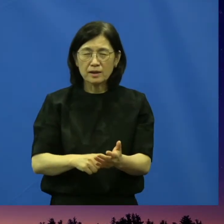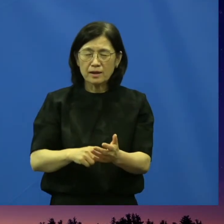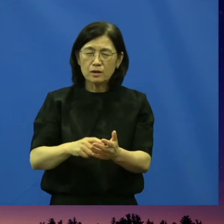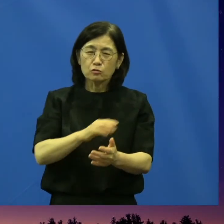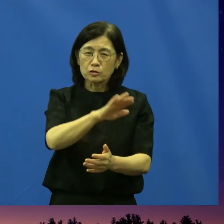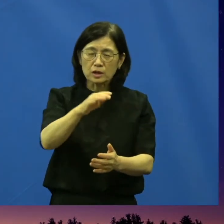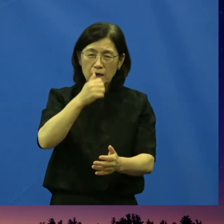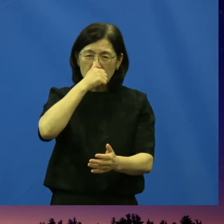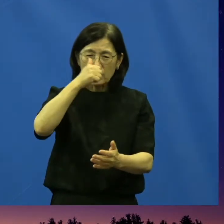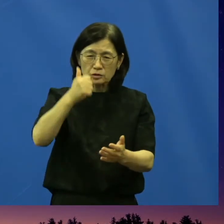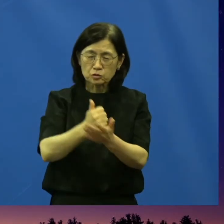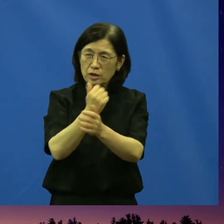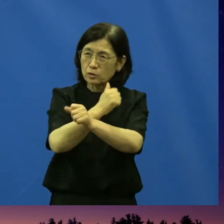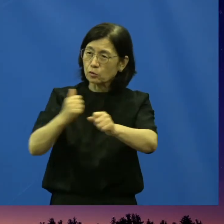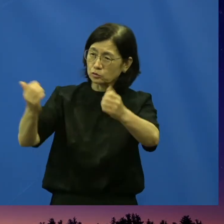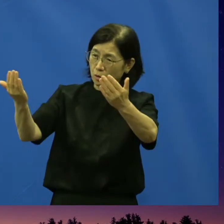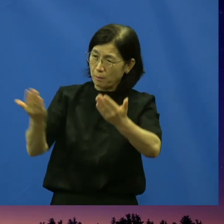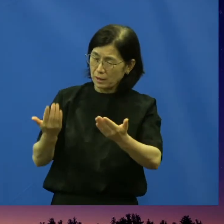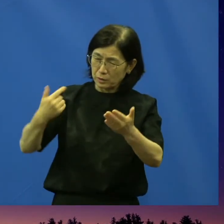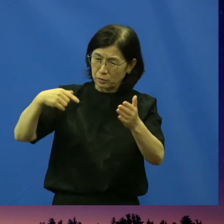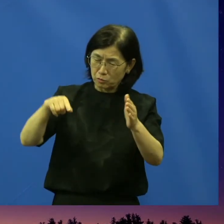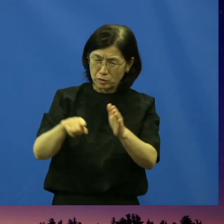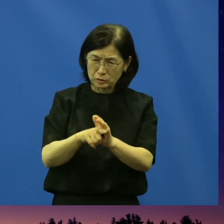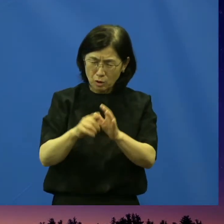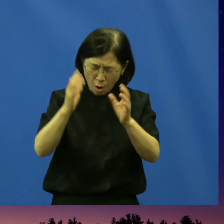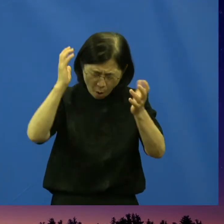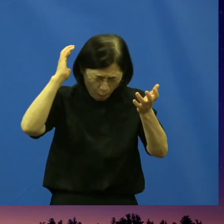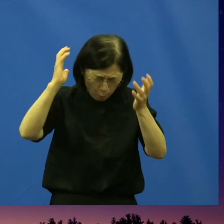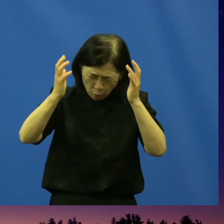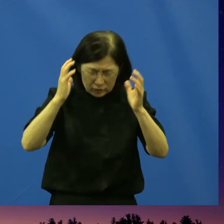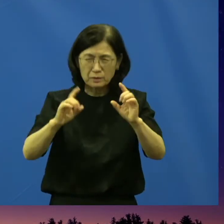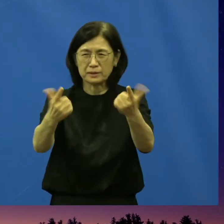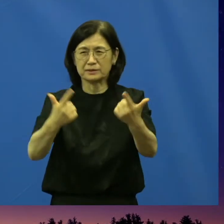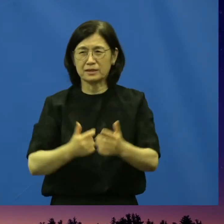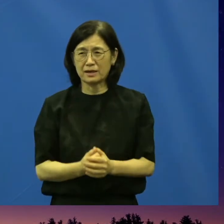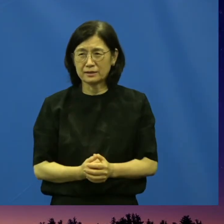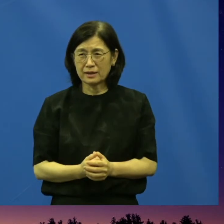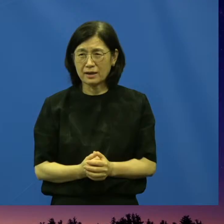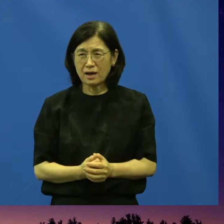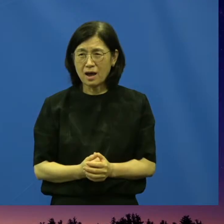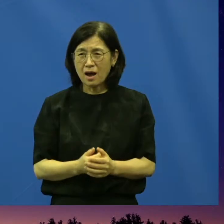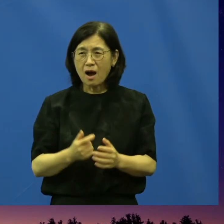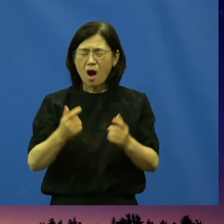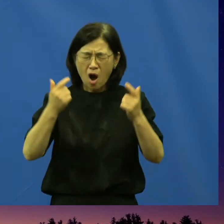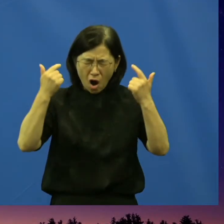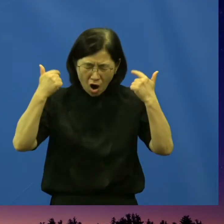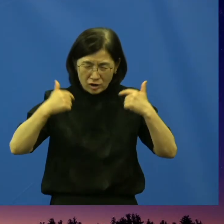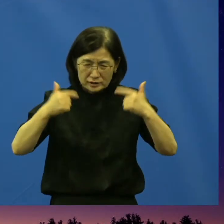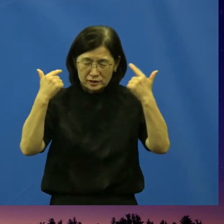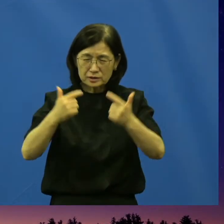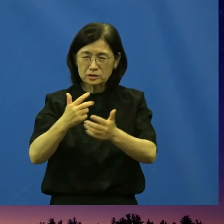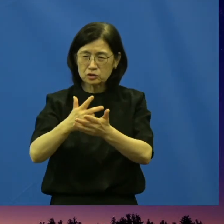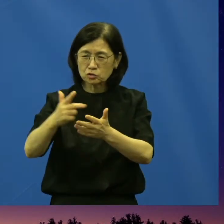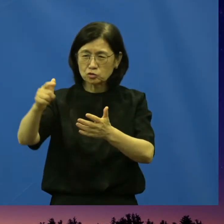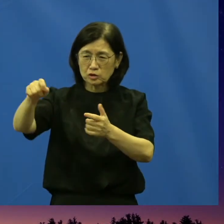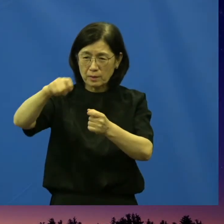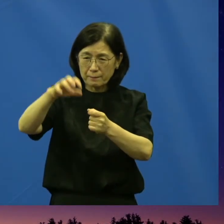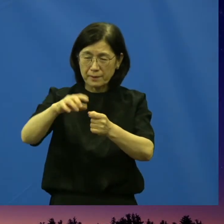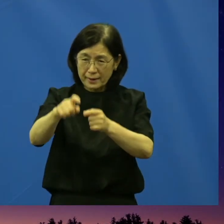위해서 뭐 복잡한 절차를 만들어 놓고 하지 않았다는 것. 언제나 주님에게로 나아가면, 그리고 주님에게 용서를